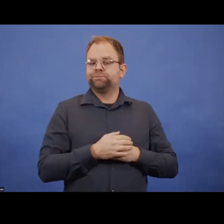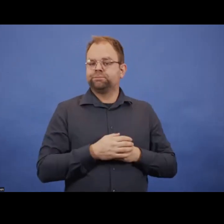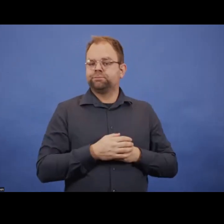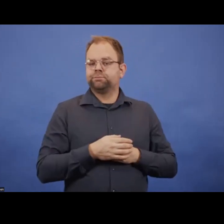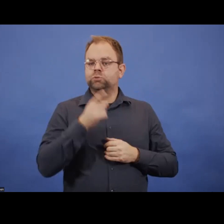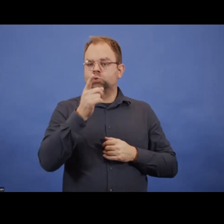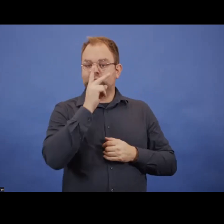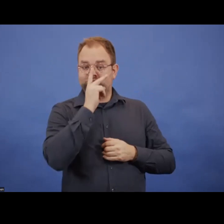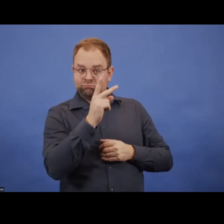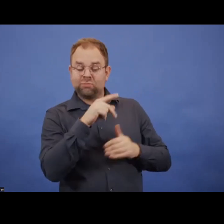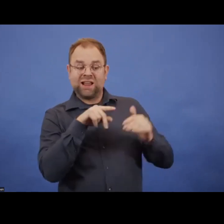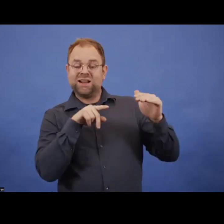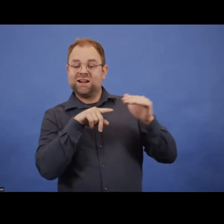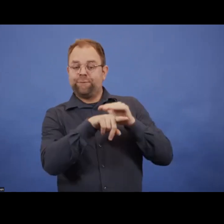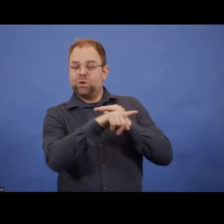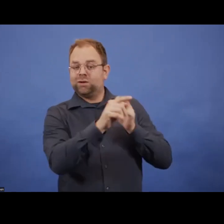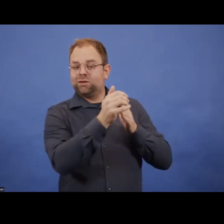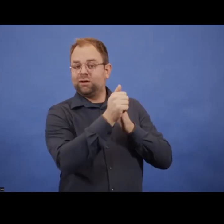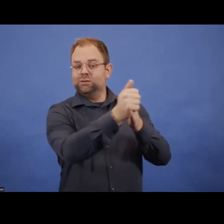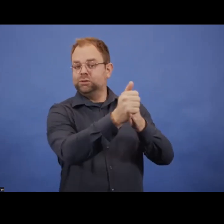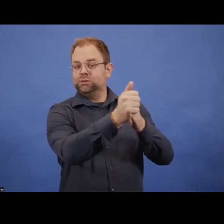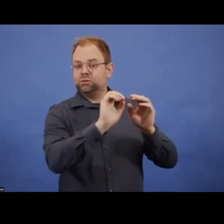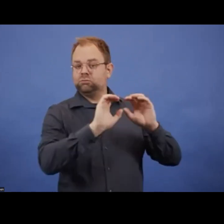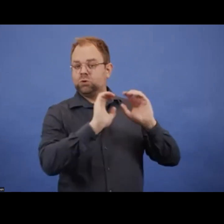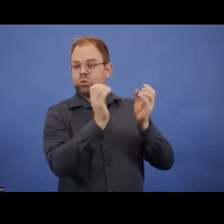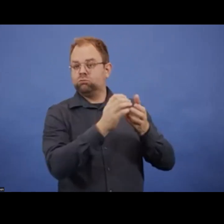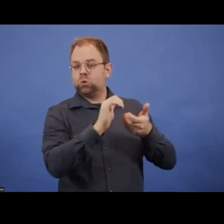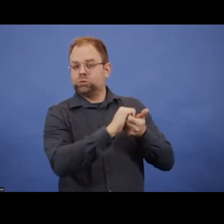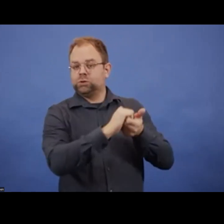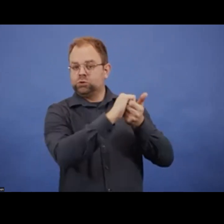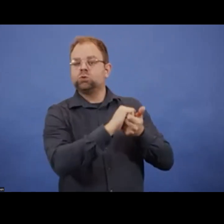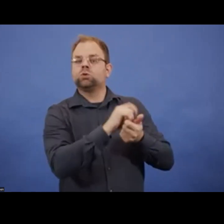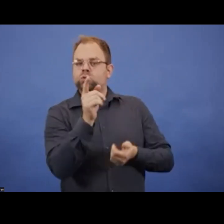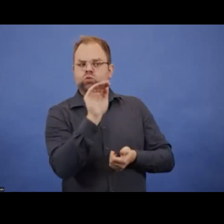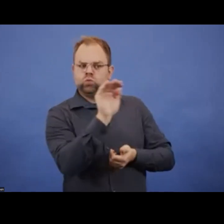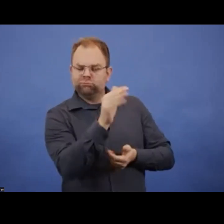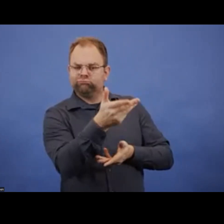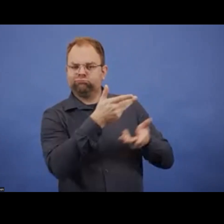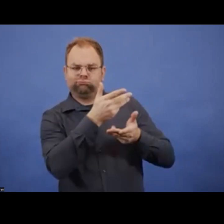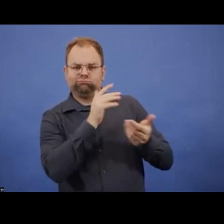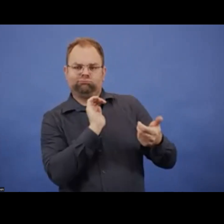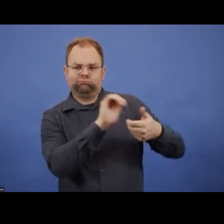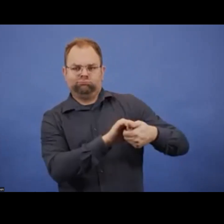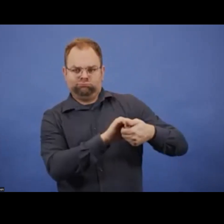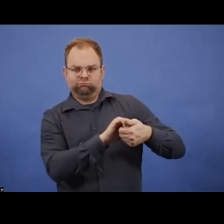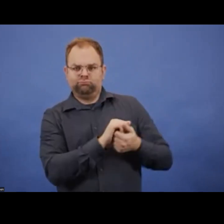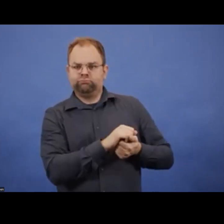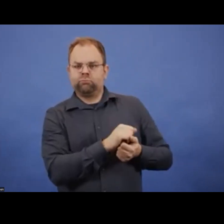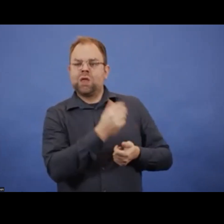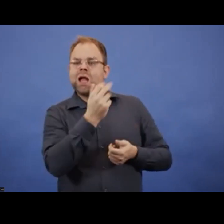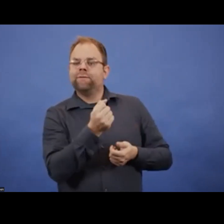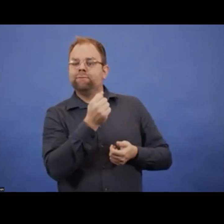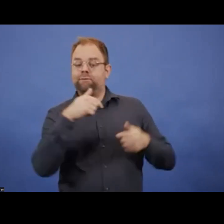en esta llamada son los refugiados mismos. Y sería